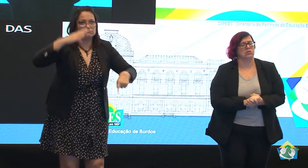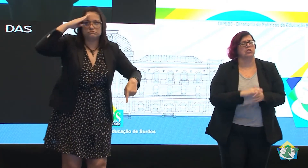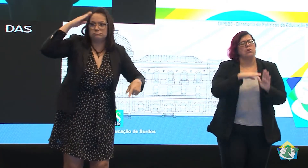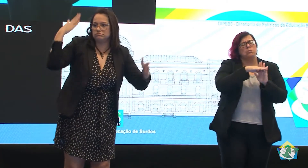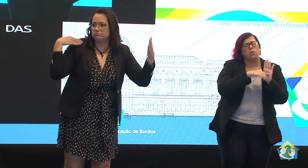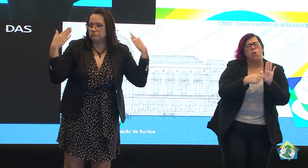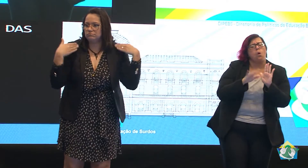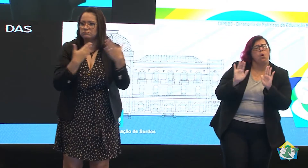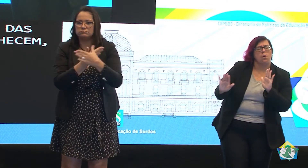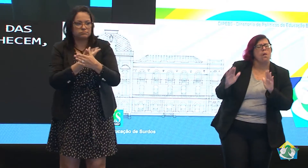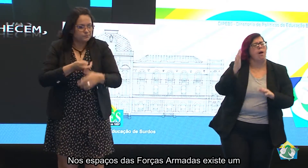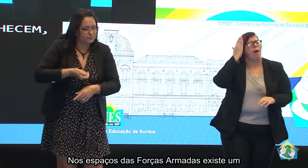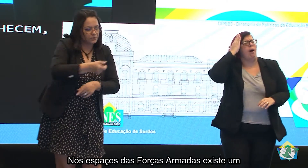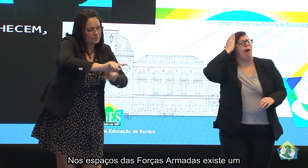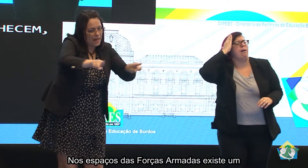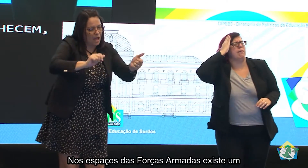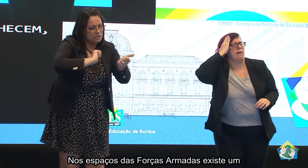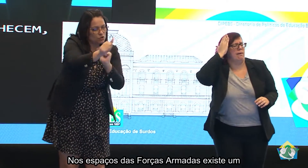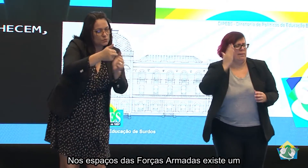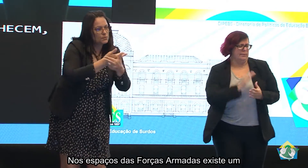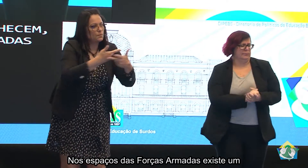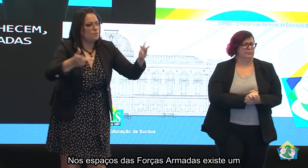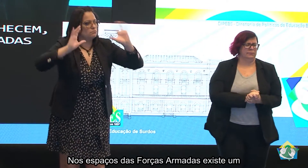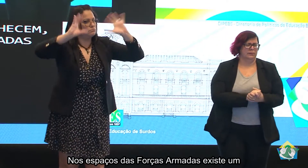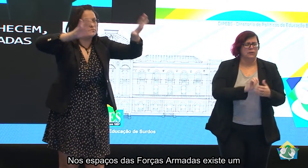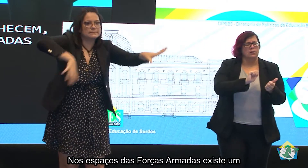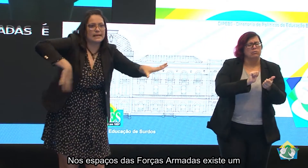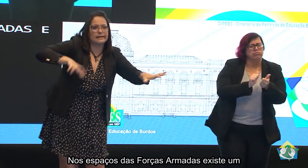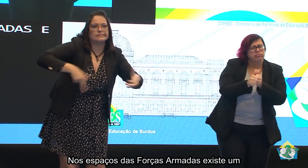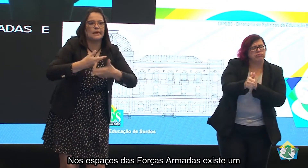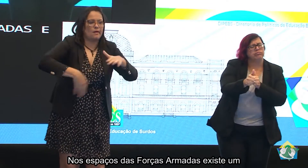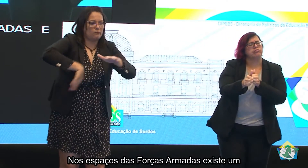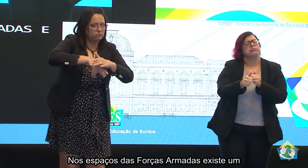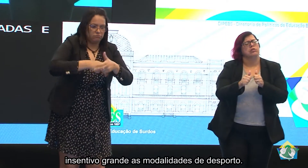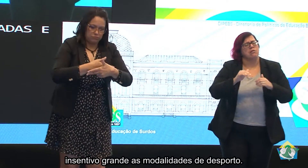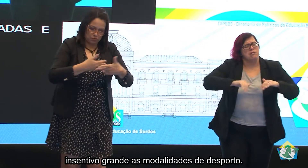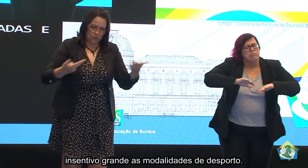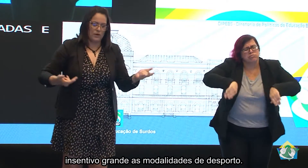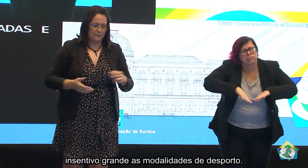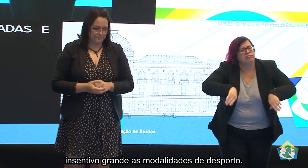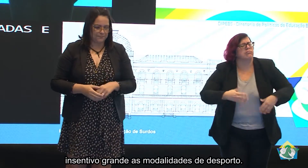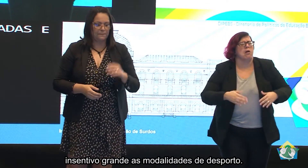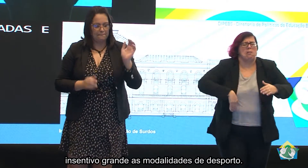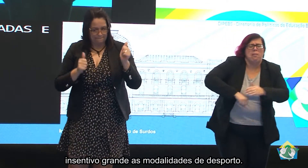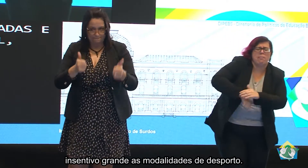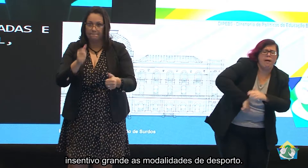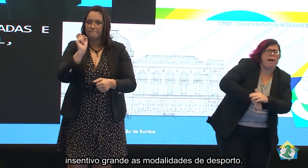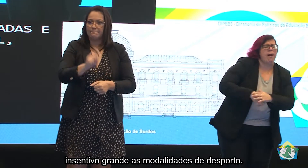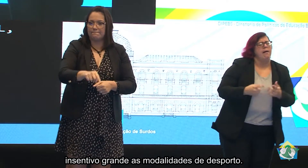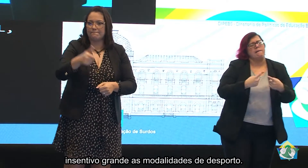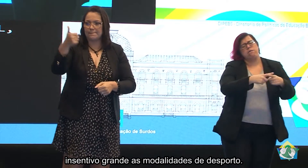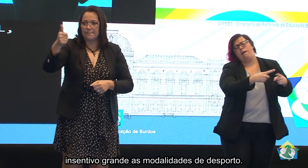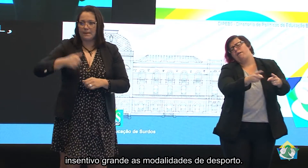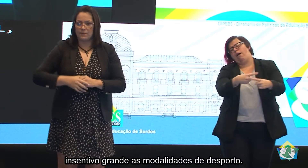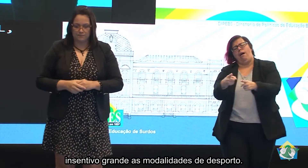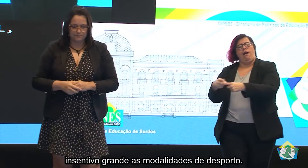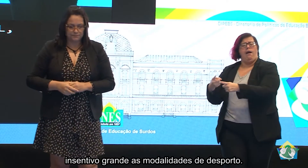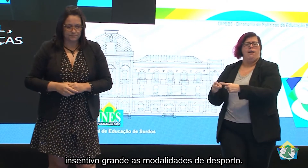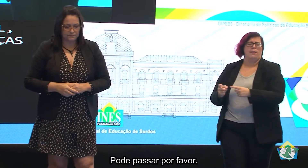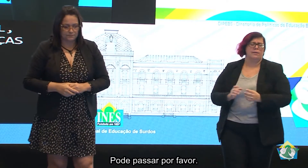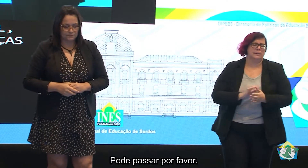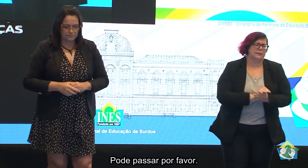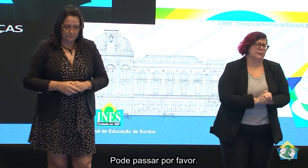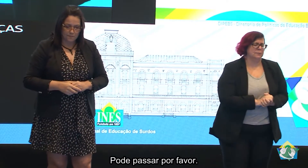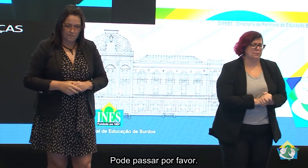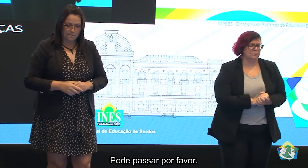sinal. Então, nos espaços das Forças Armadas existe um incentivo grande às modalidades de